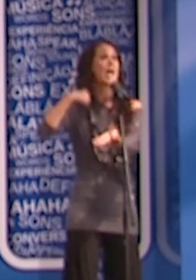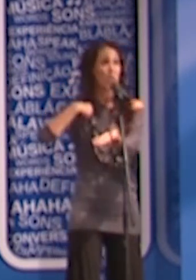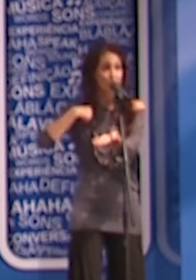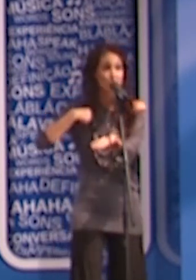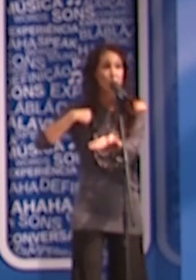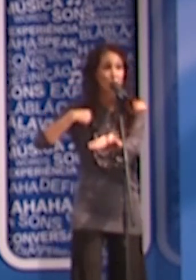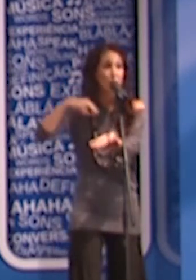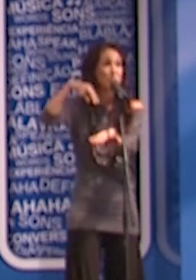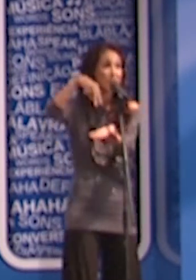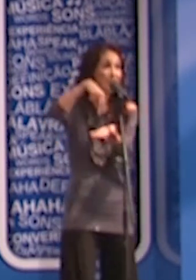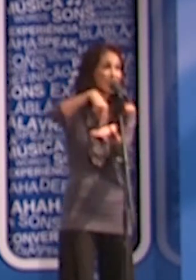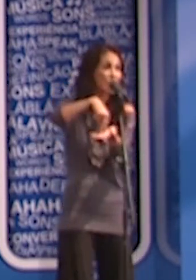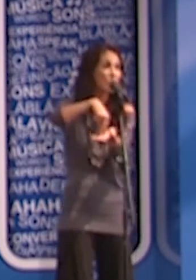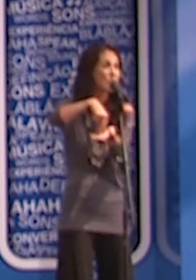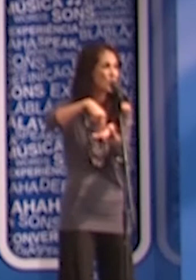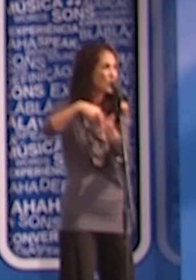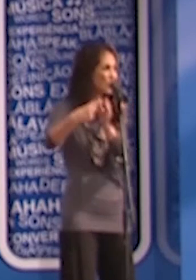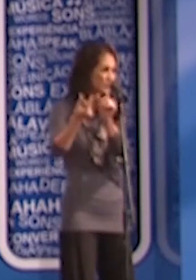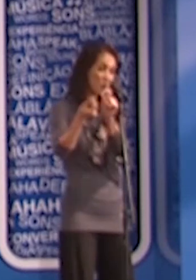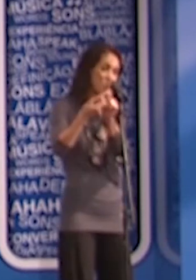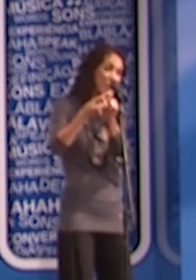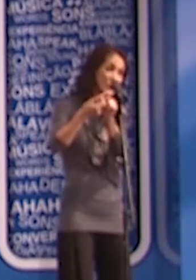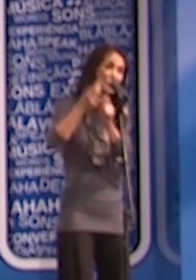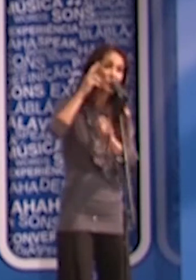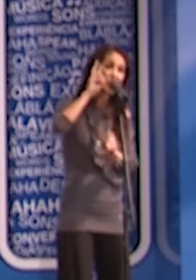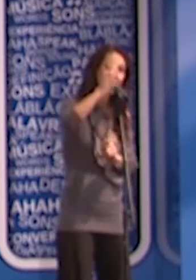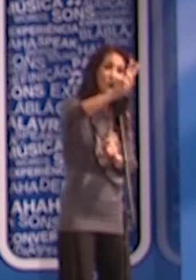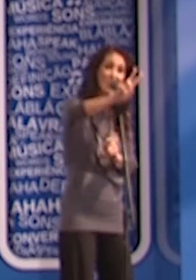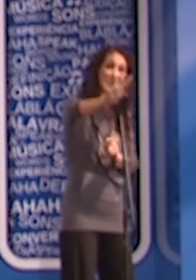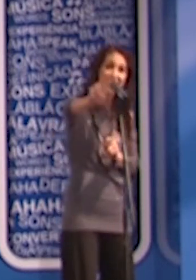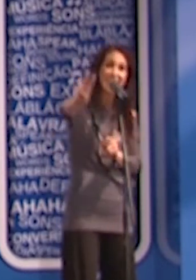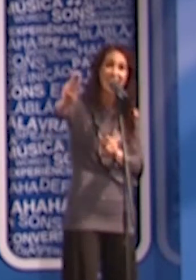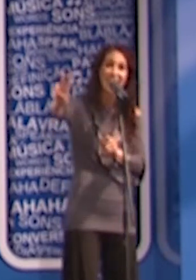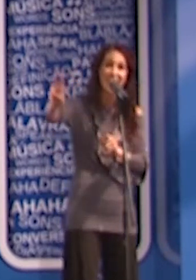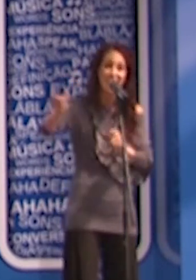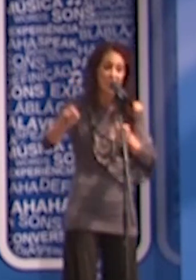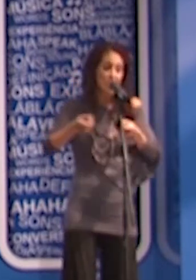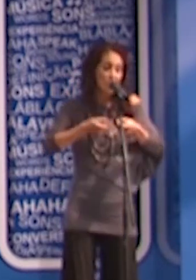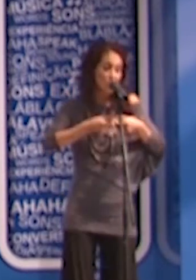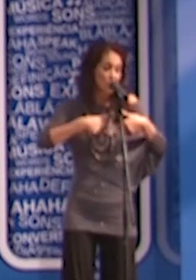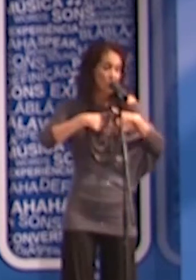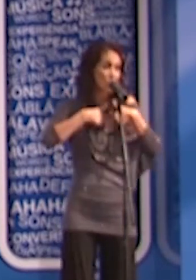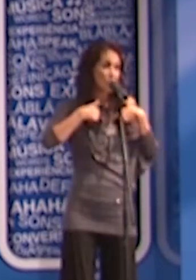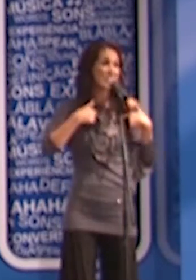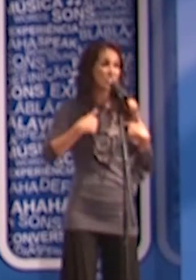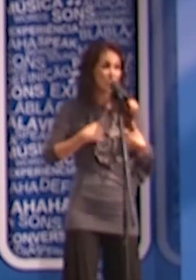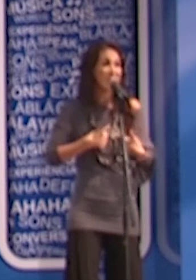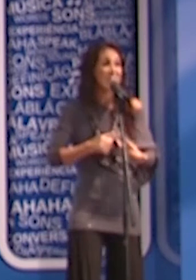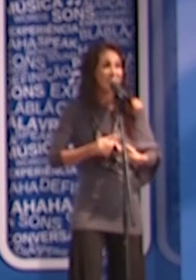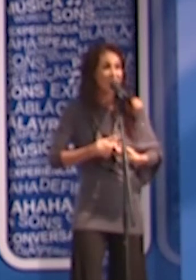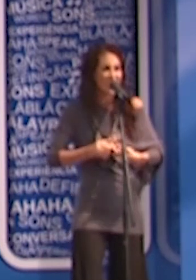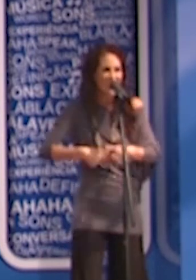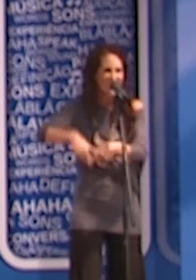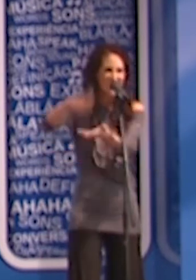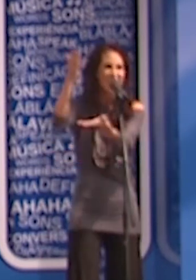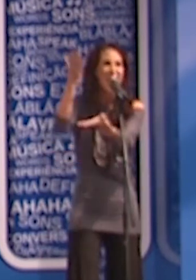estiveres, eu estou contigo, perto da vista, do